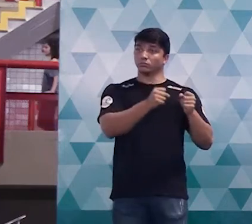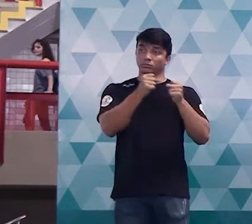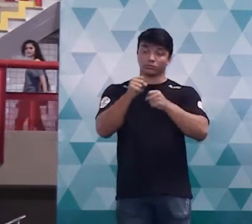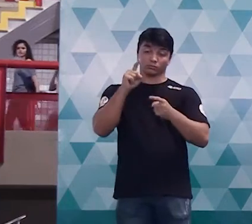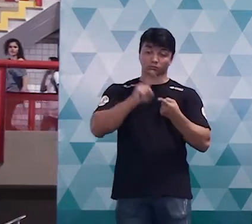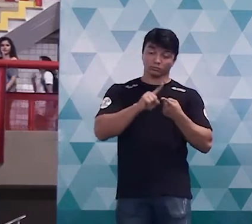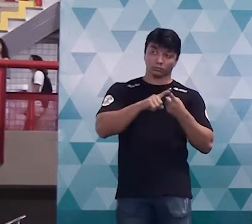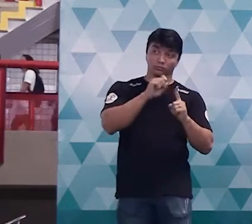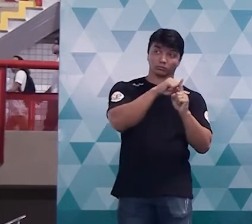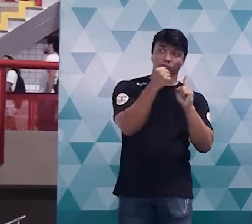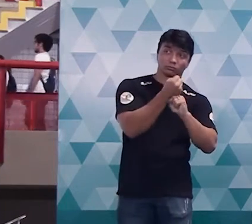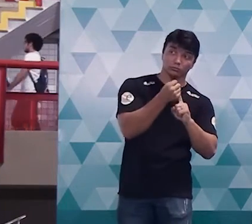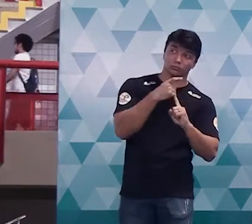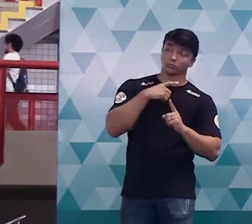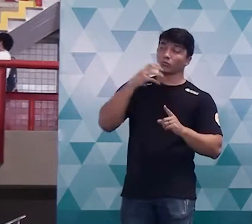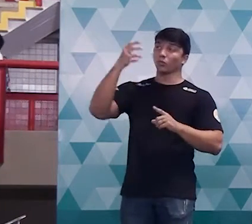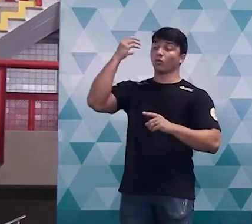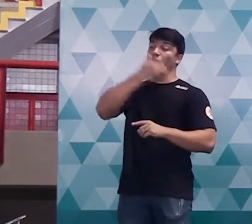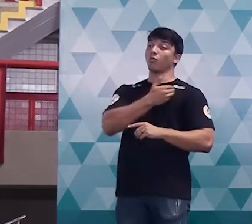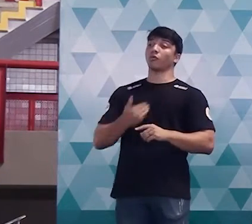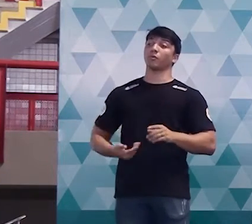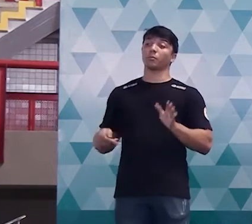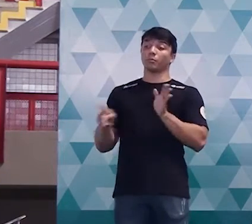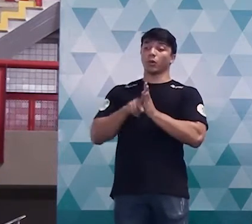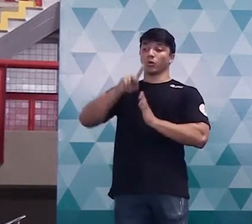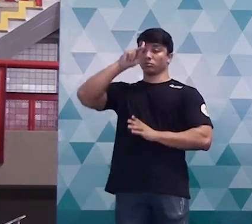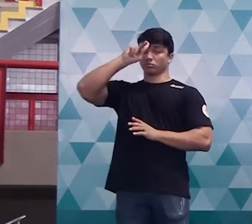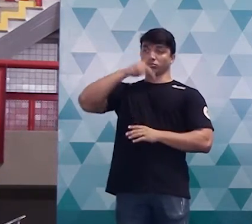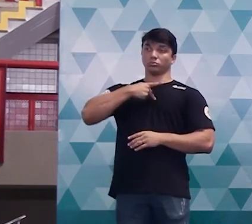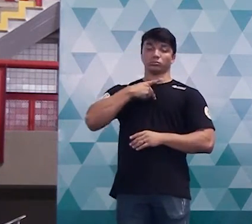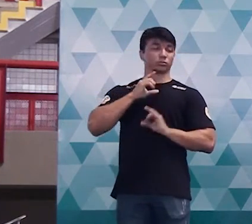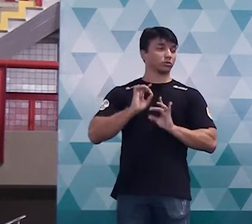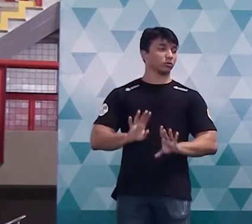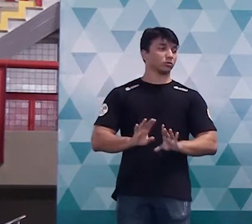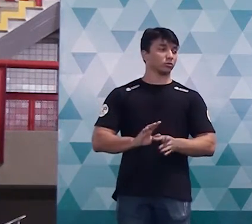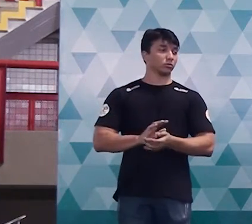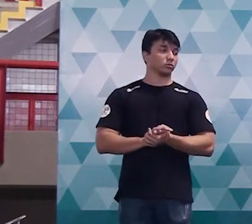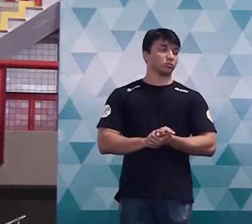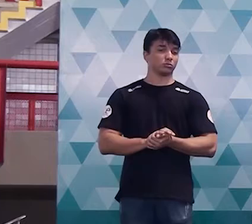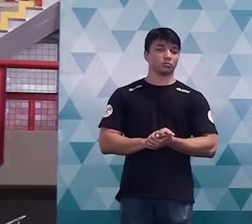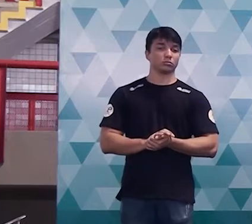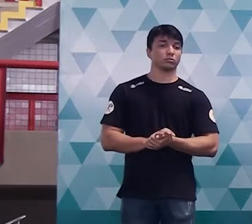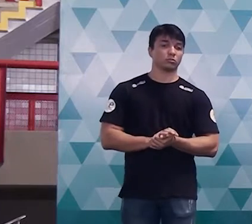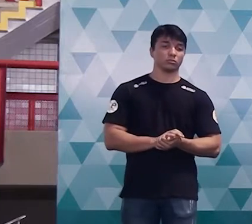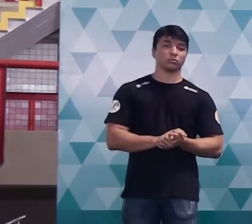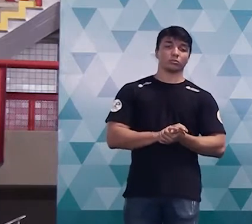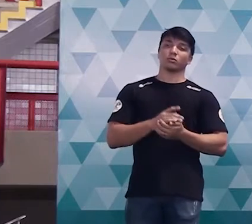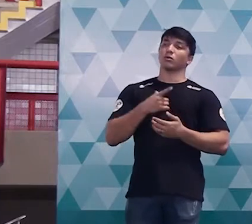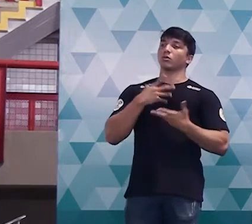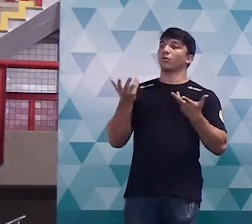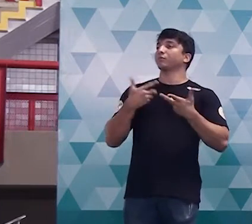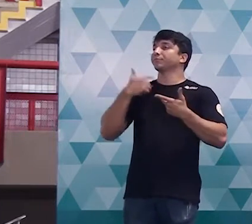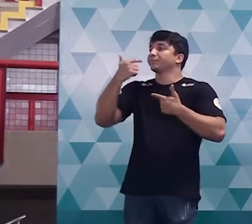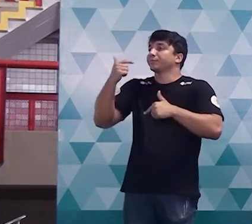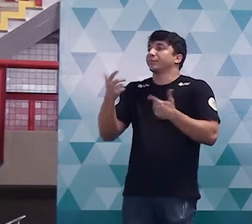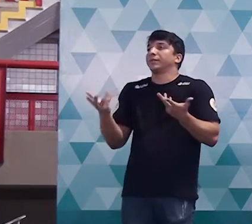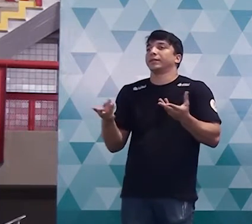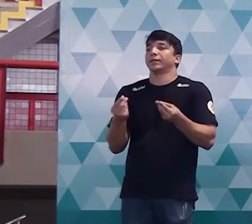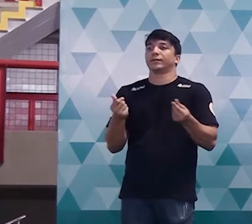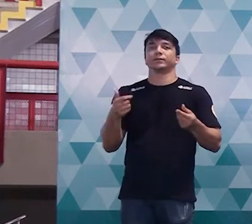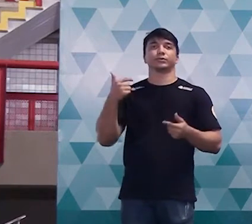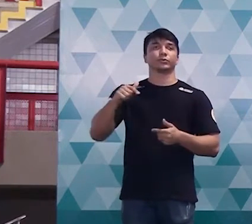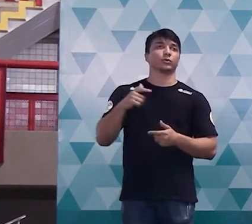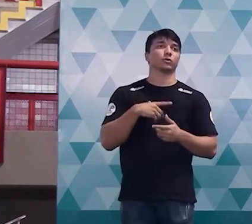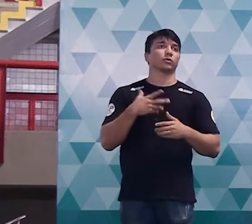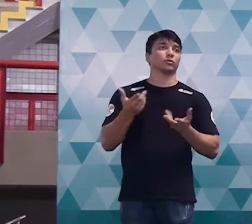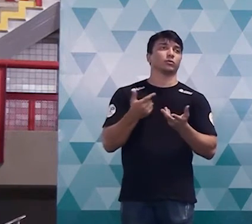e governavam em benefício próprio. Olha aí que legal. Lógico que hoje em dia não existe mais isso, né? Hoje em